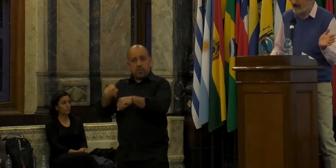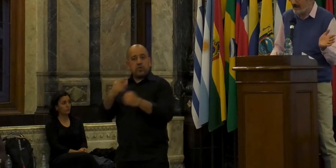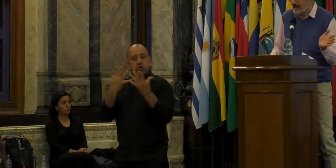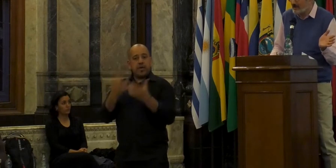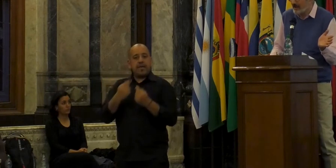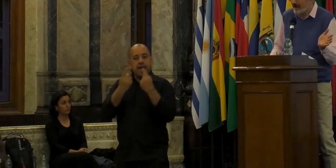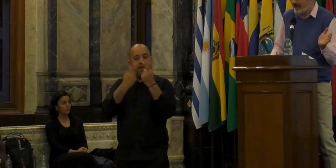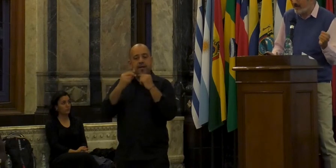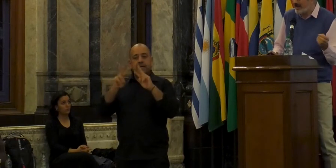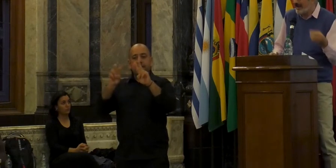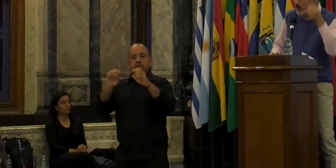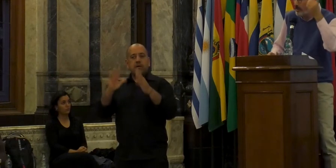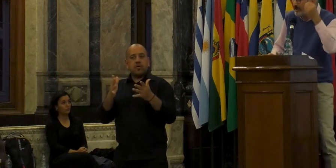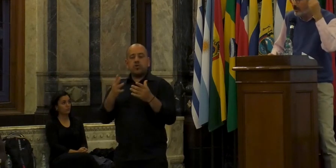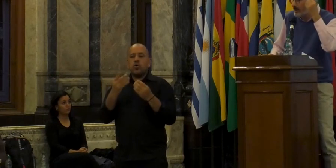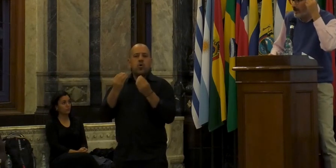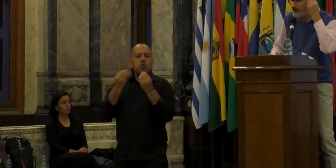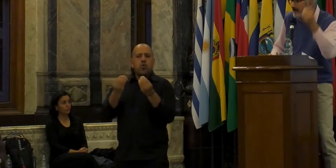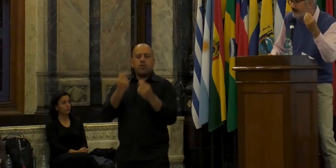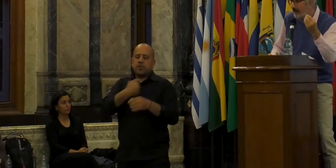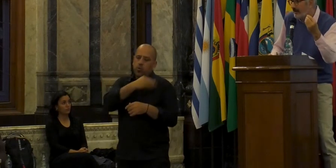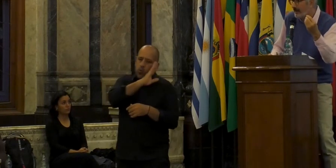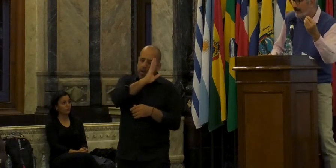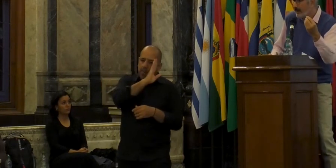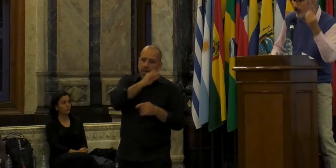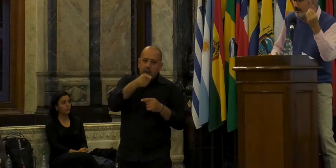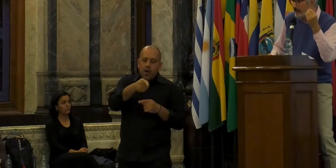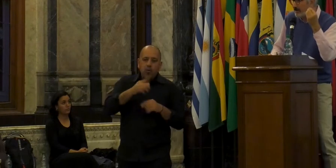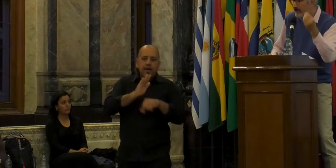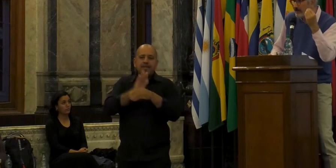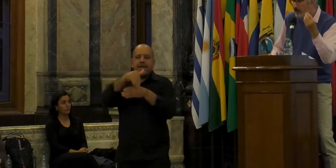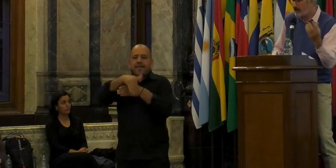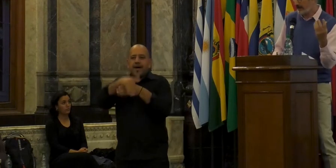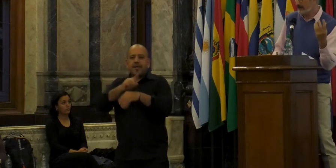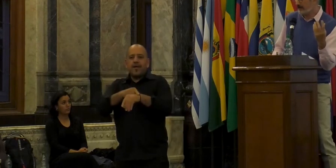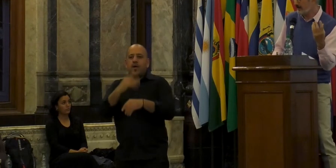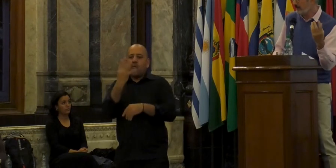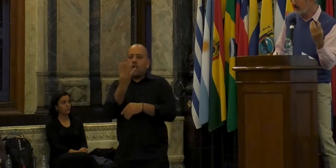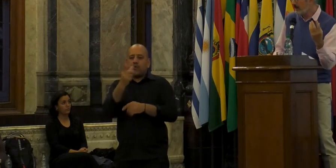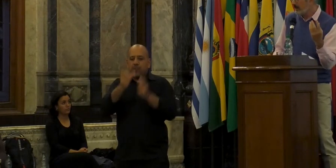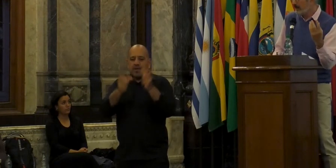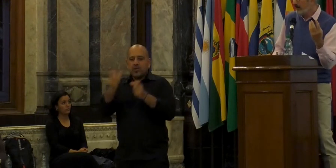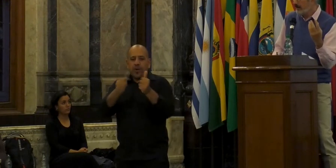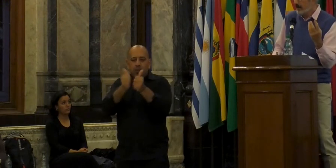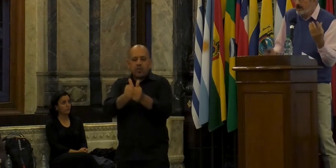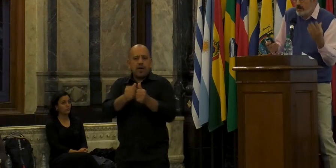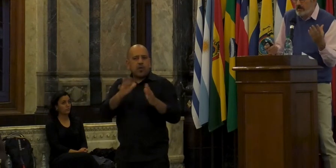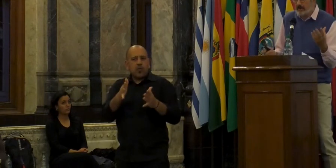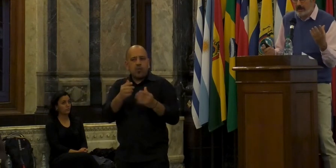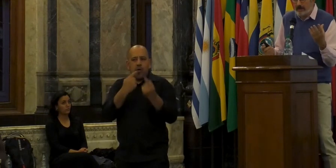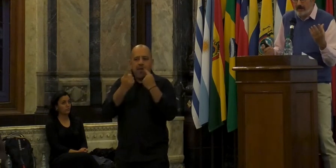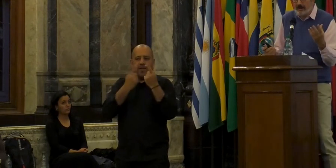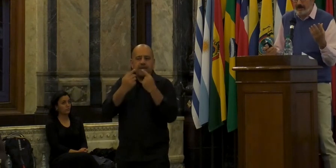de siestas, yo quería que alguien me dijera cómo se duerme una siesta cuatro personas juntas. Eso